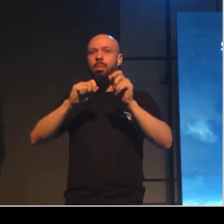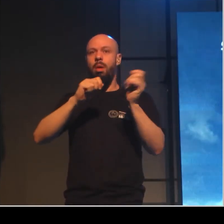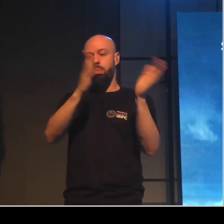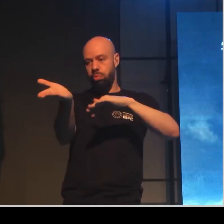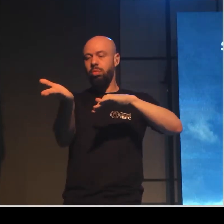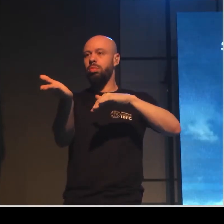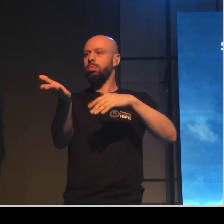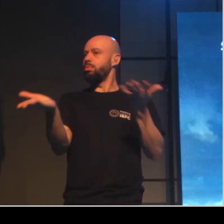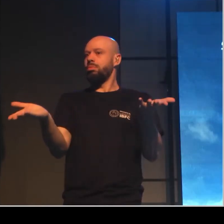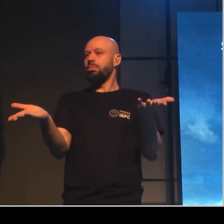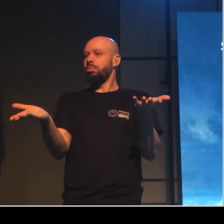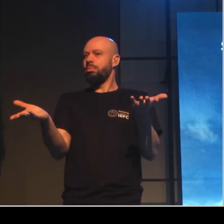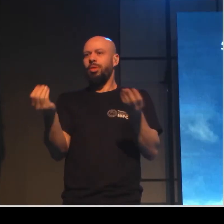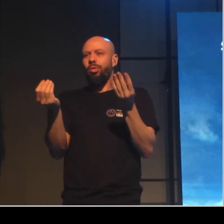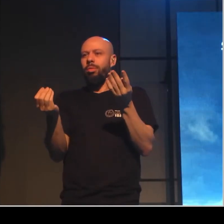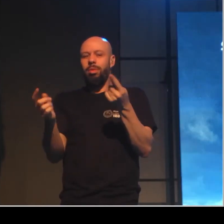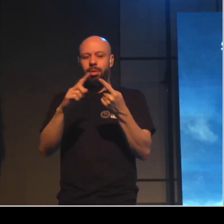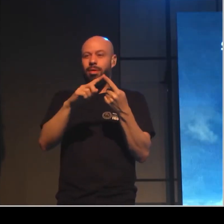tolo,